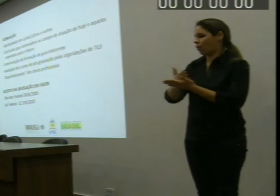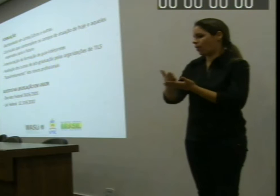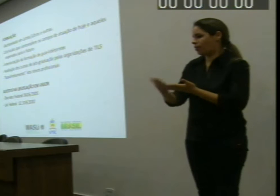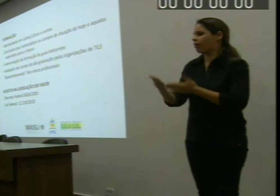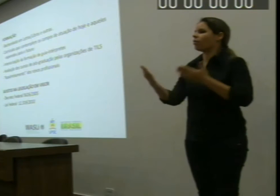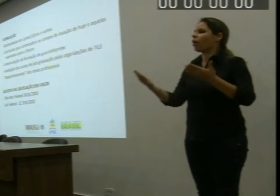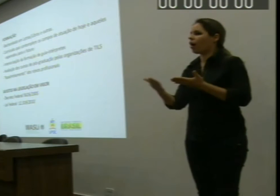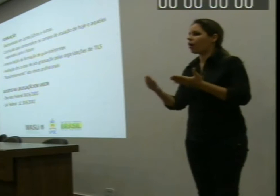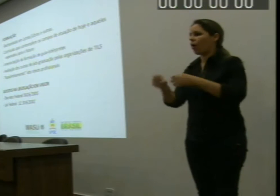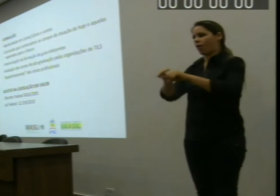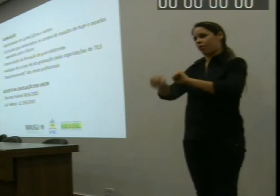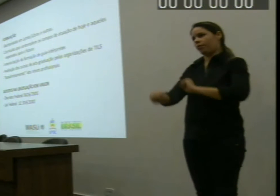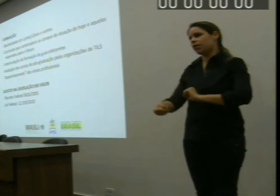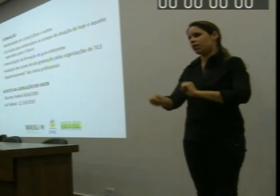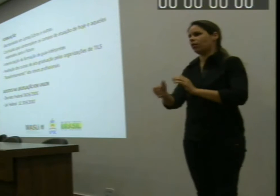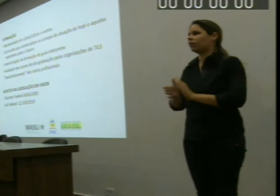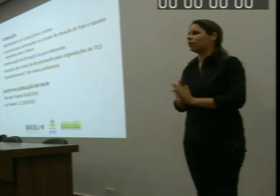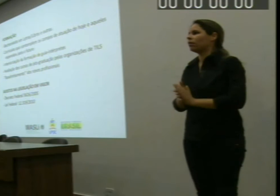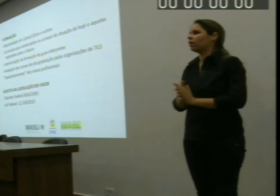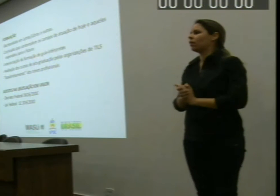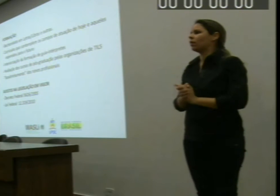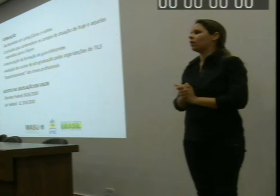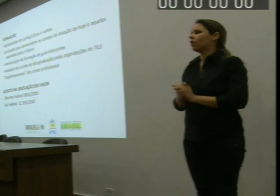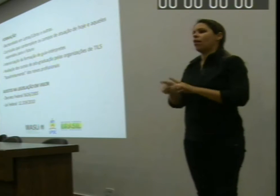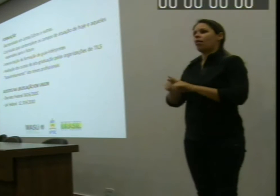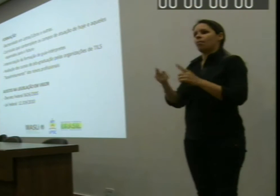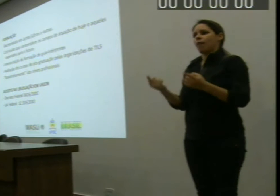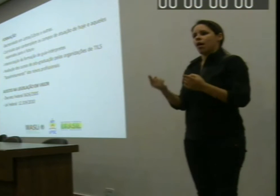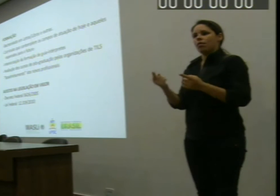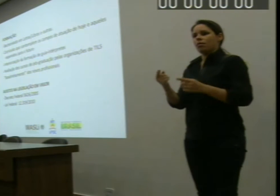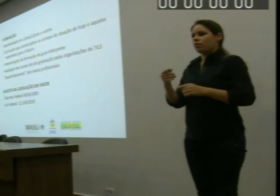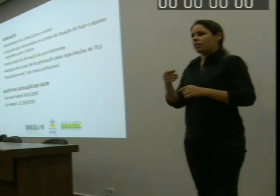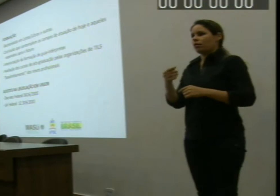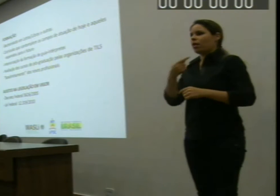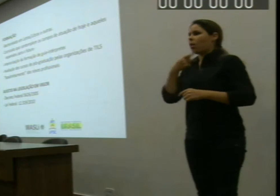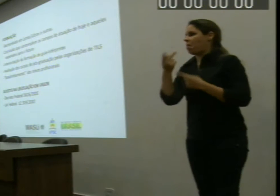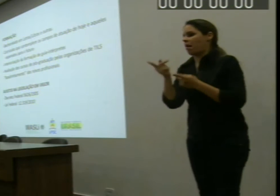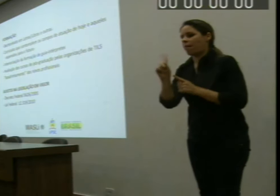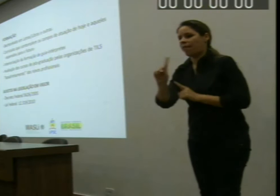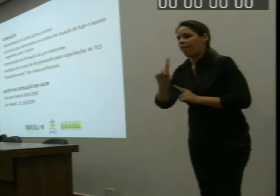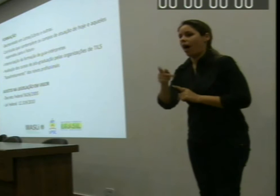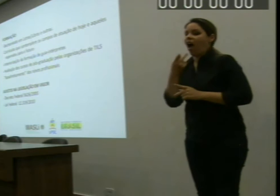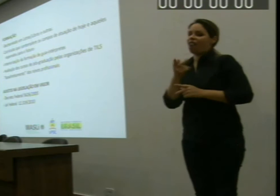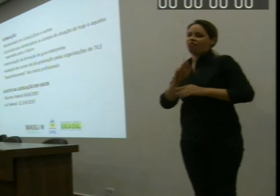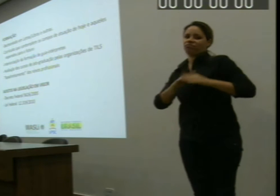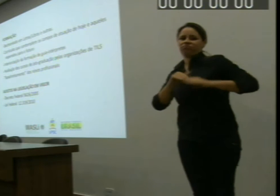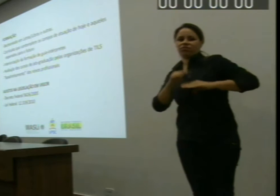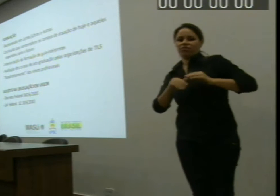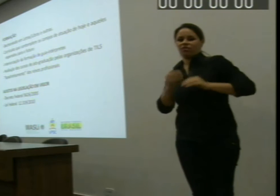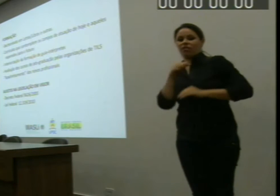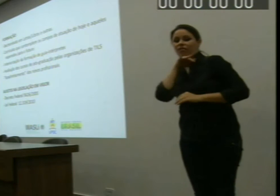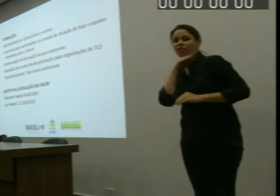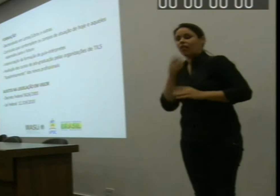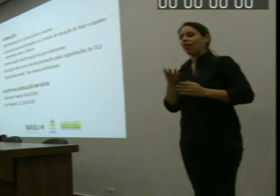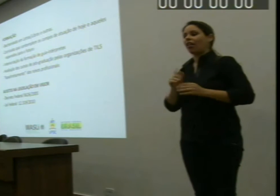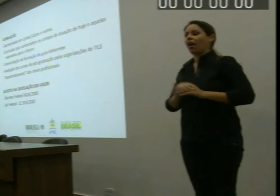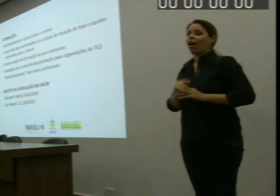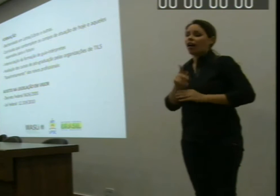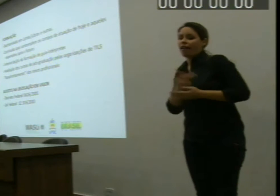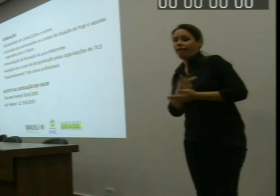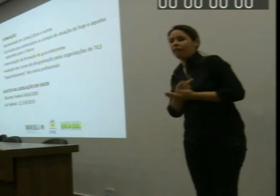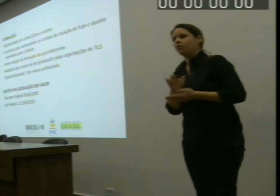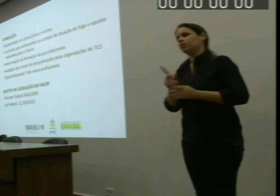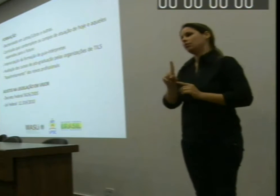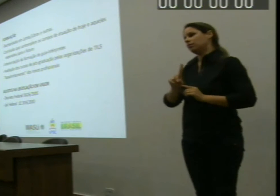apenas são ruim não são intérpretes porque isso também é muito comum isso não é positivo para nós às vezes o novo intérprete comete erros